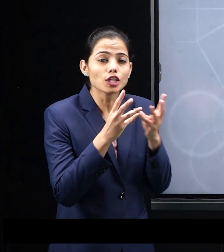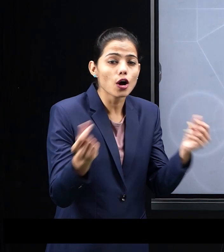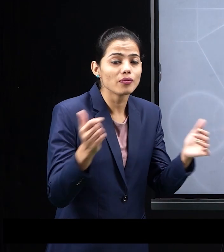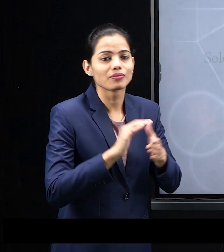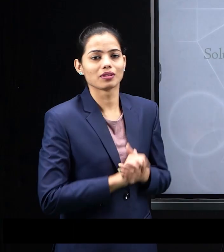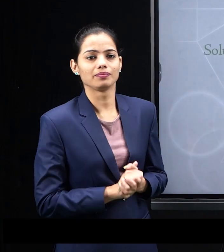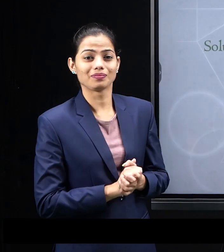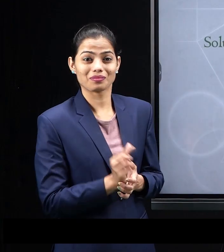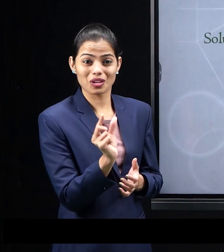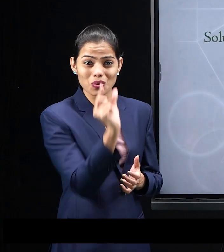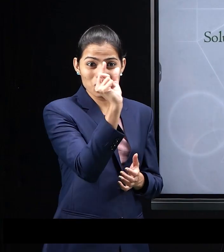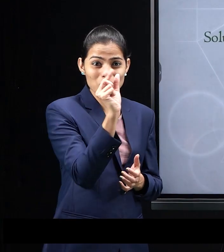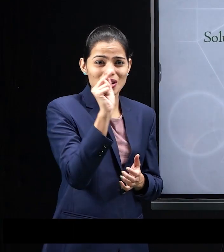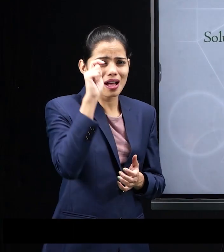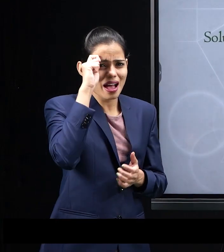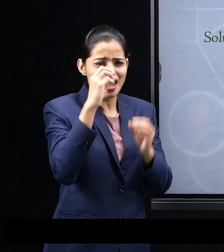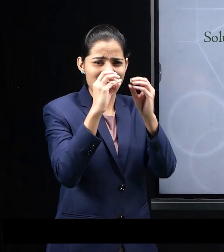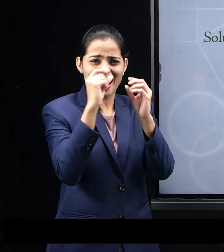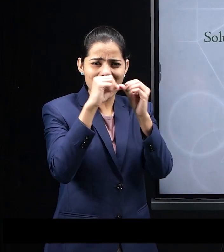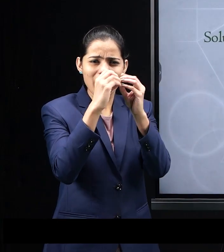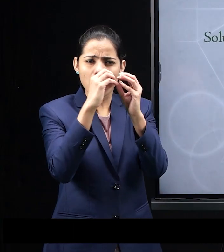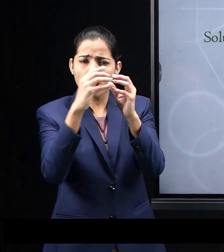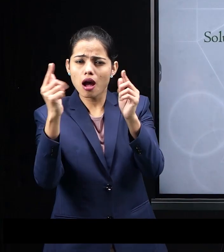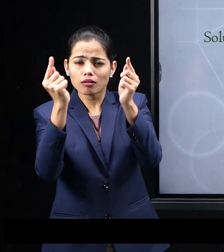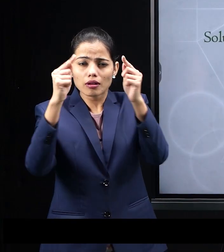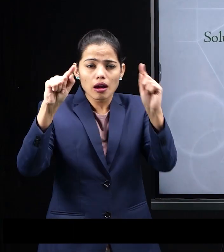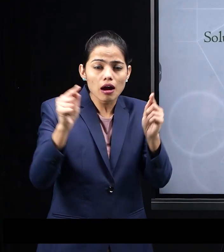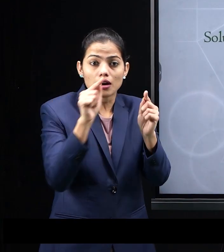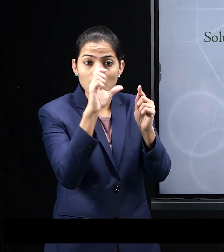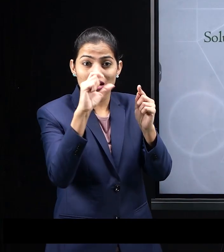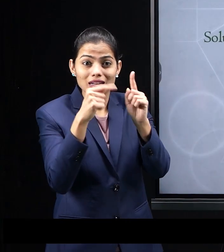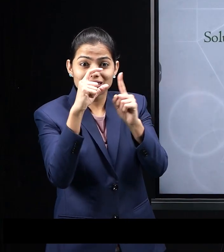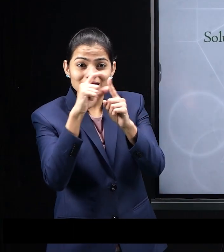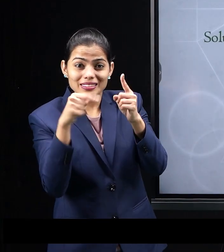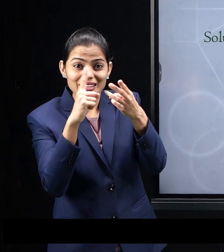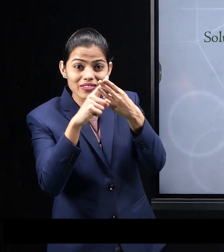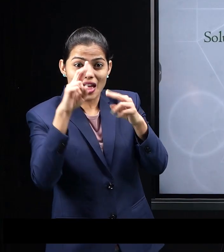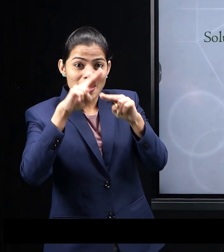द्रवण U is equals to C D E F G H I J.